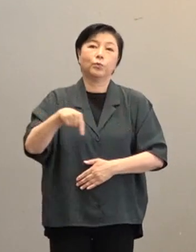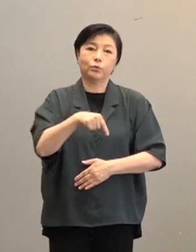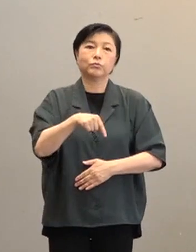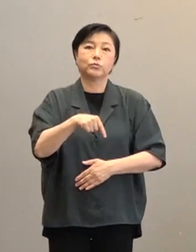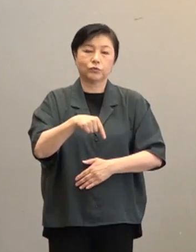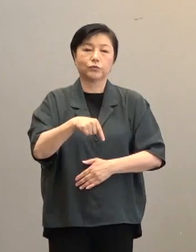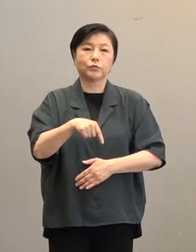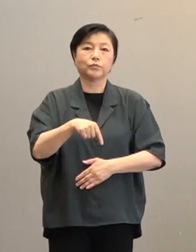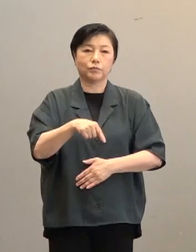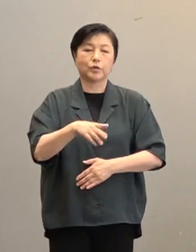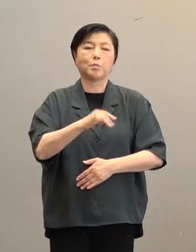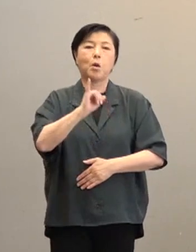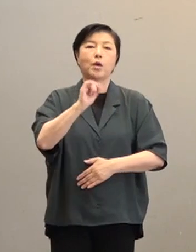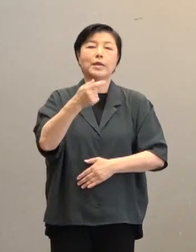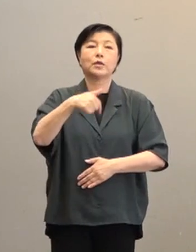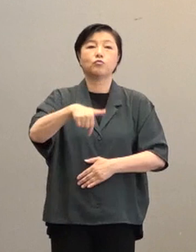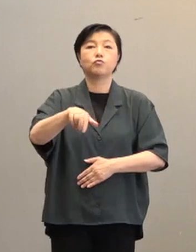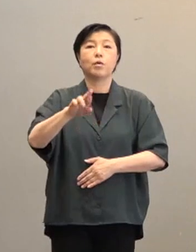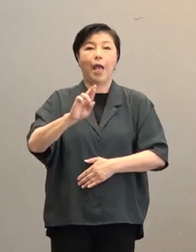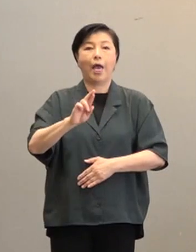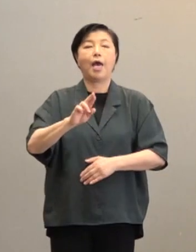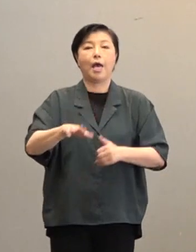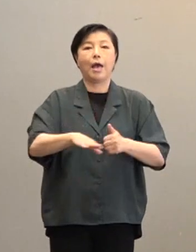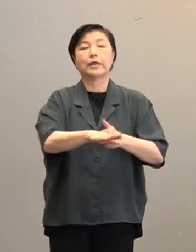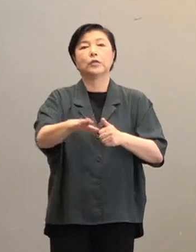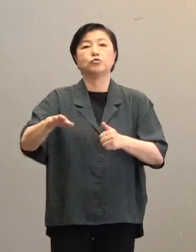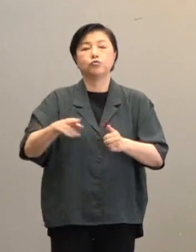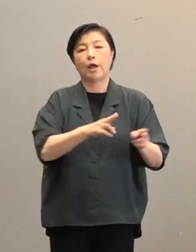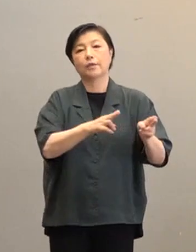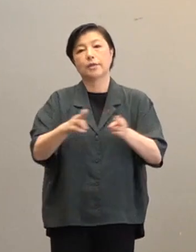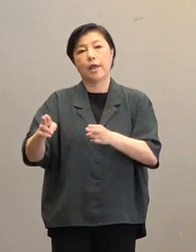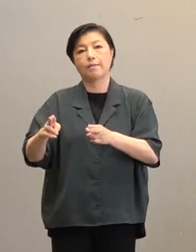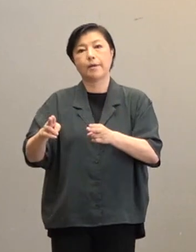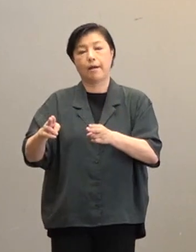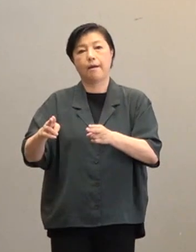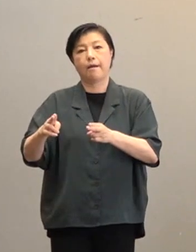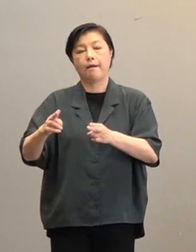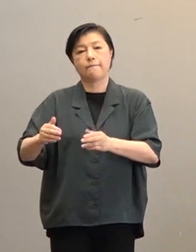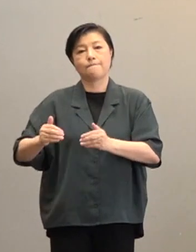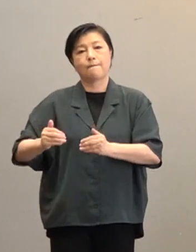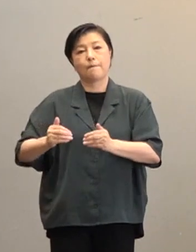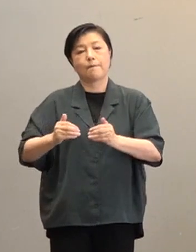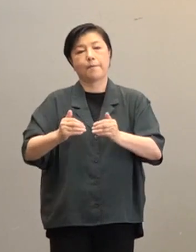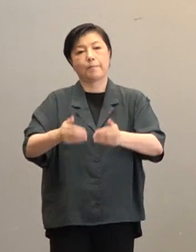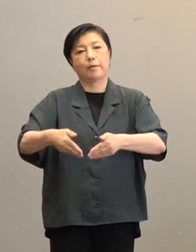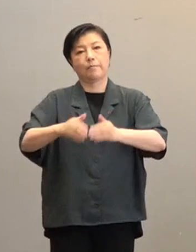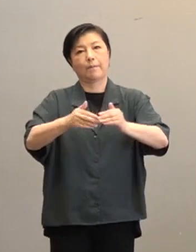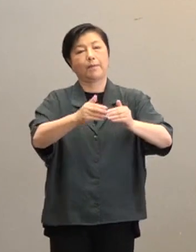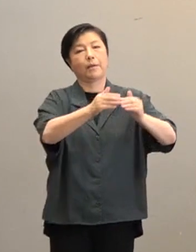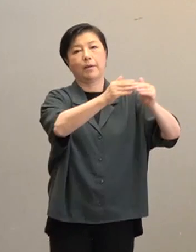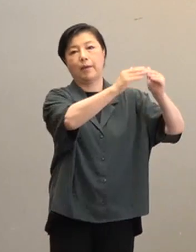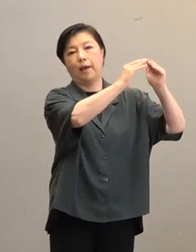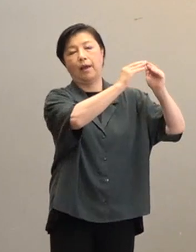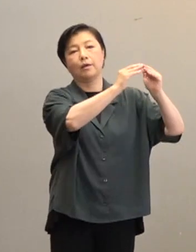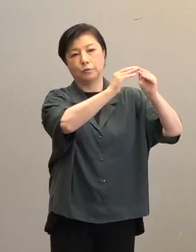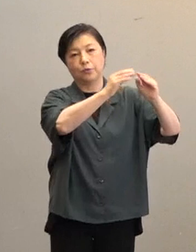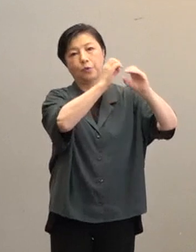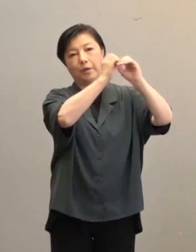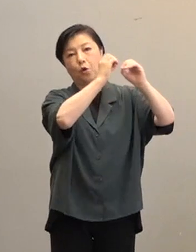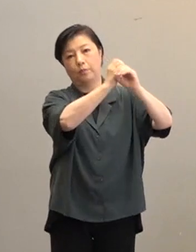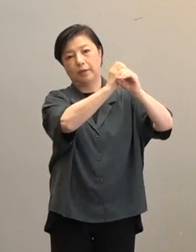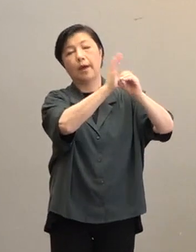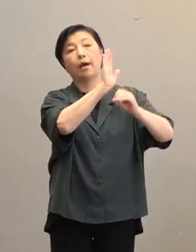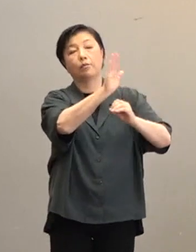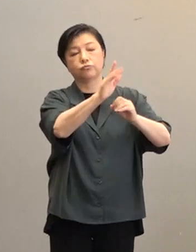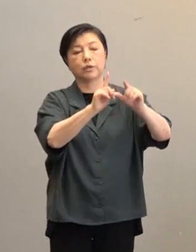インフラ整備がですね、この間断続的に完成していくことが見込まれておりますので、そう